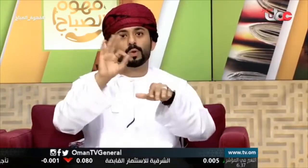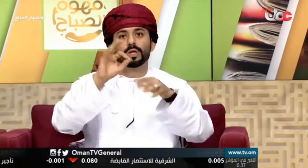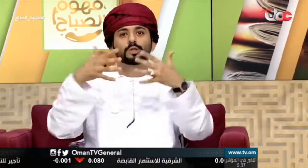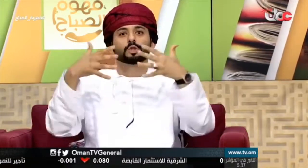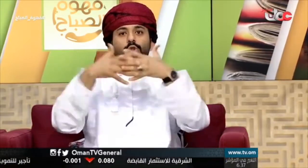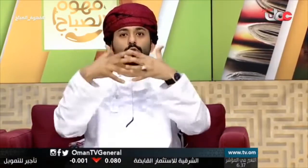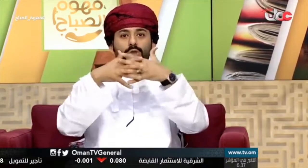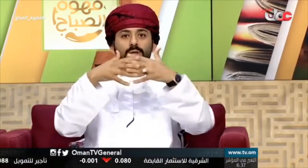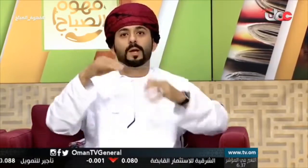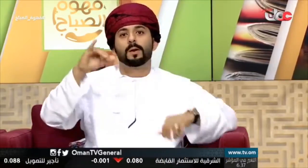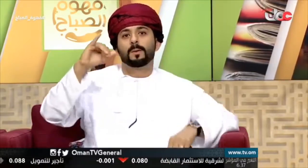بالأمس كان في مسير